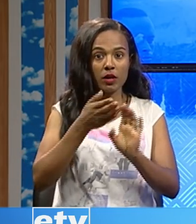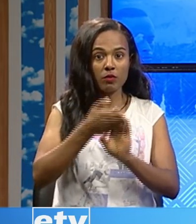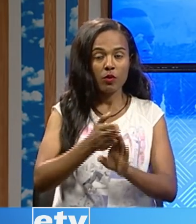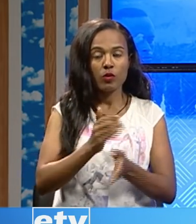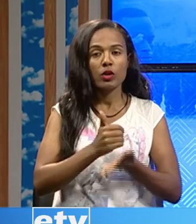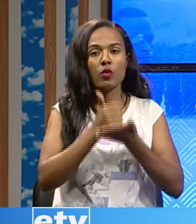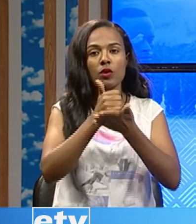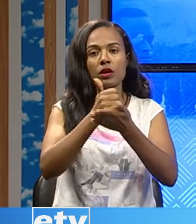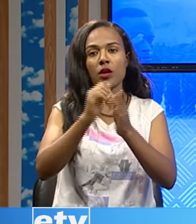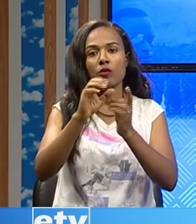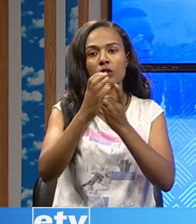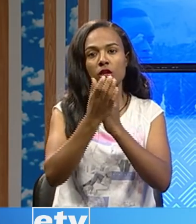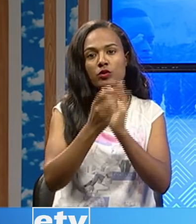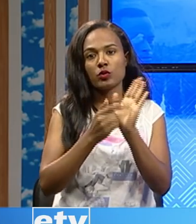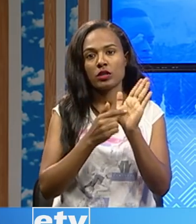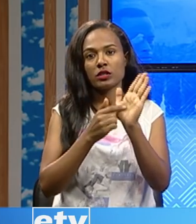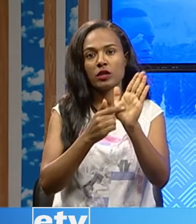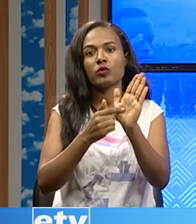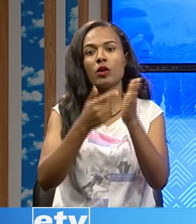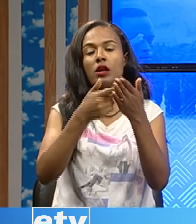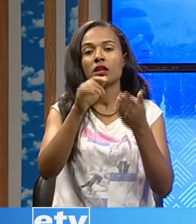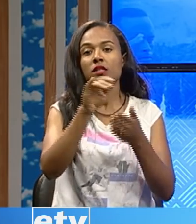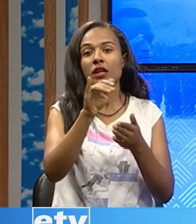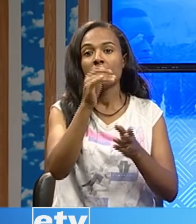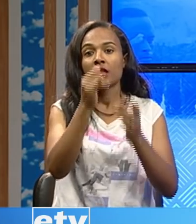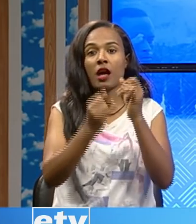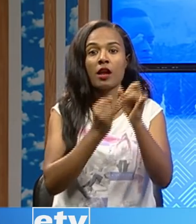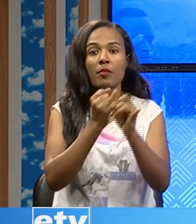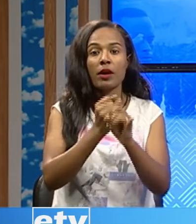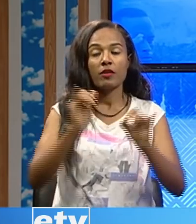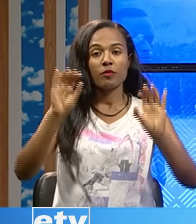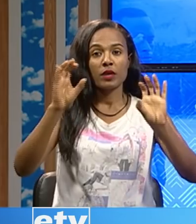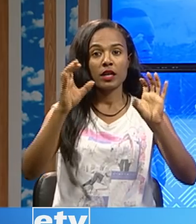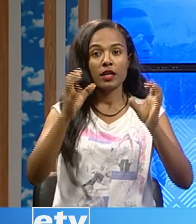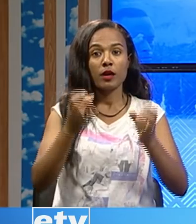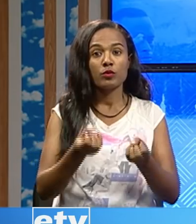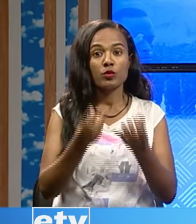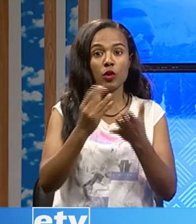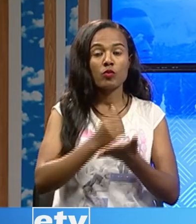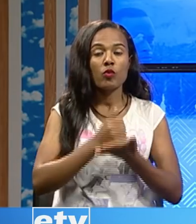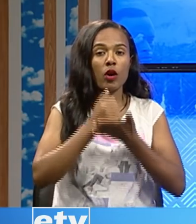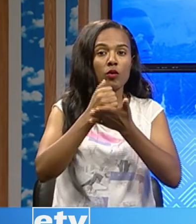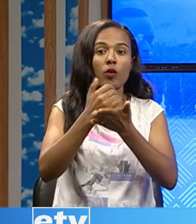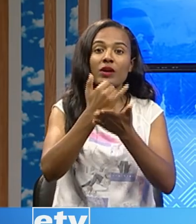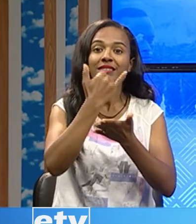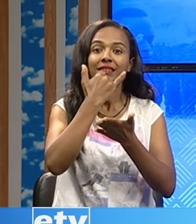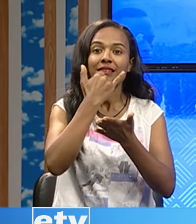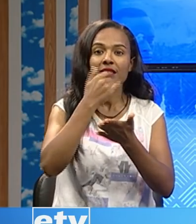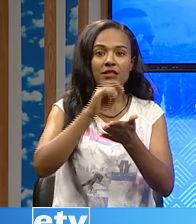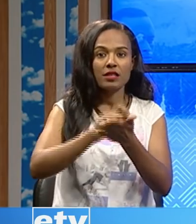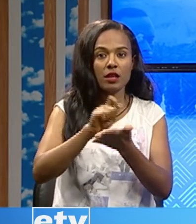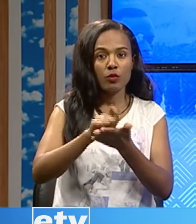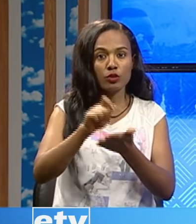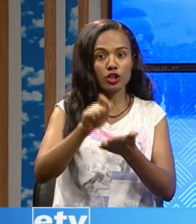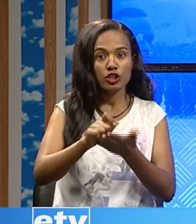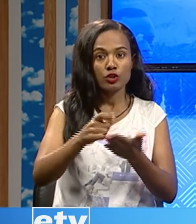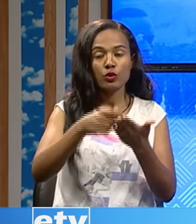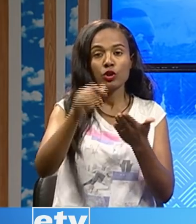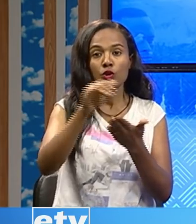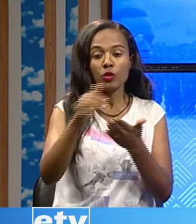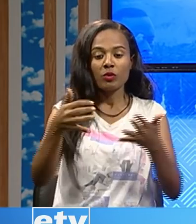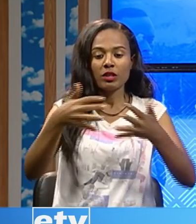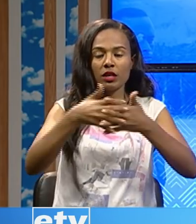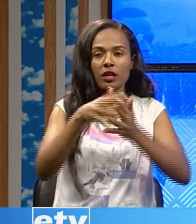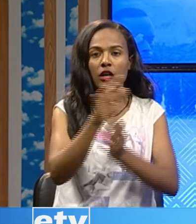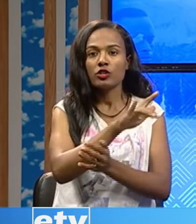የውግንና ሚናቸውን አሳይተዋል። ለእንዲህ አይነት የዓለም አቀፍ መገናኛ ብዙሃኑ አድሏዊና የተሳሳቱ ዘገባዎቻቸው እንዲሁም የተቀናጀ